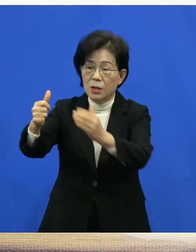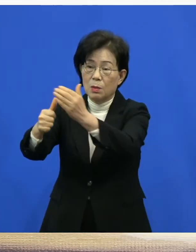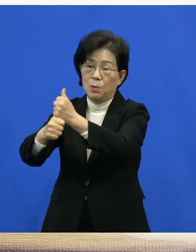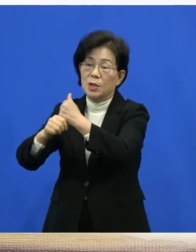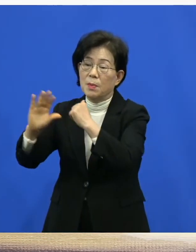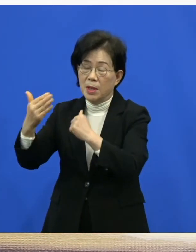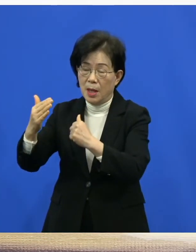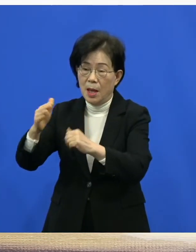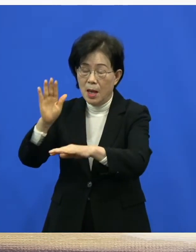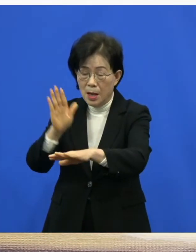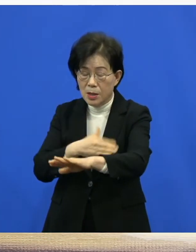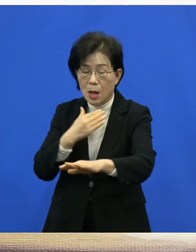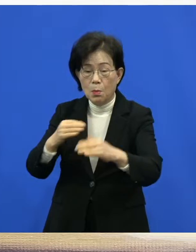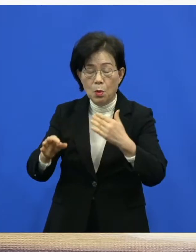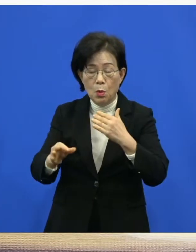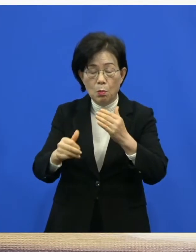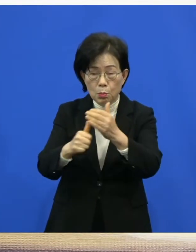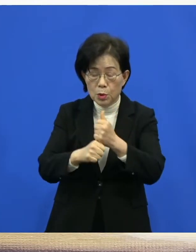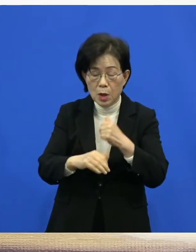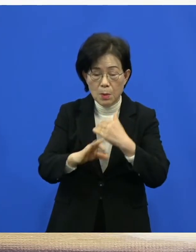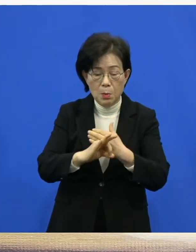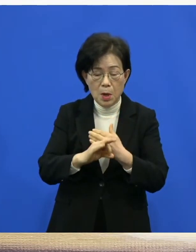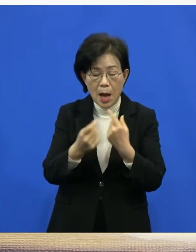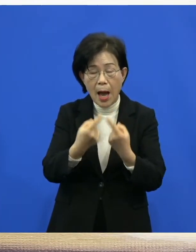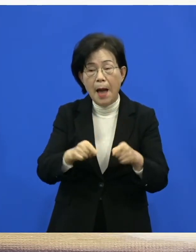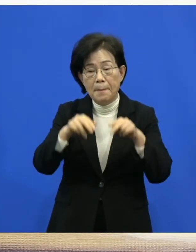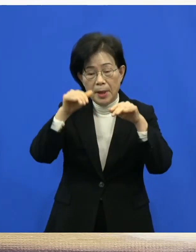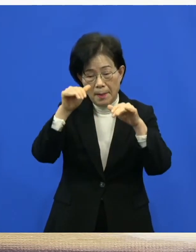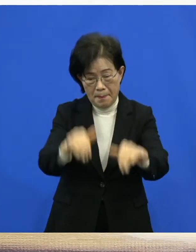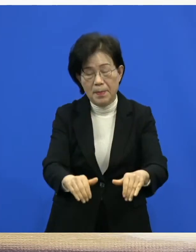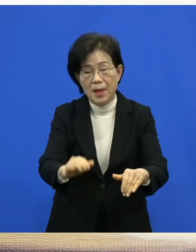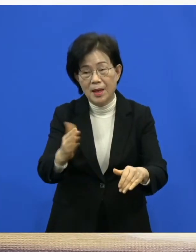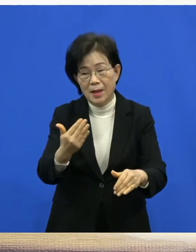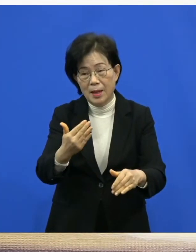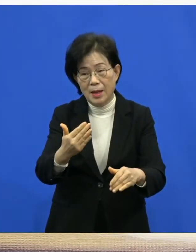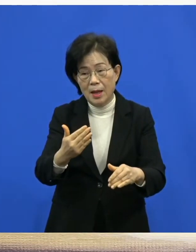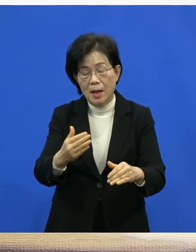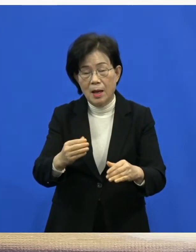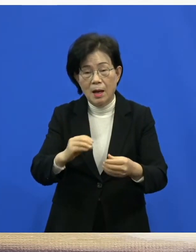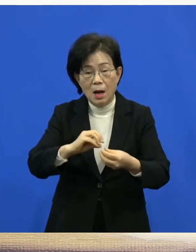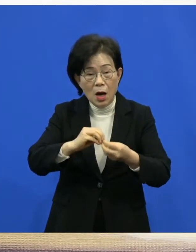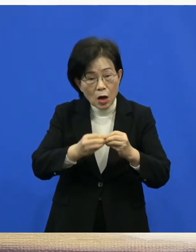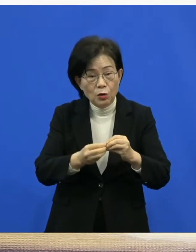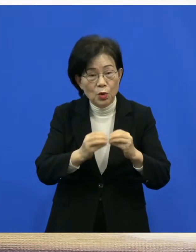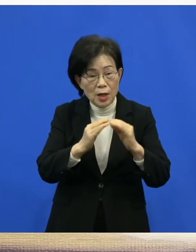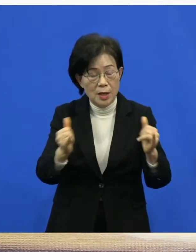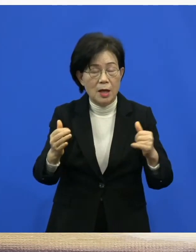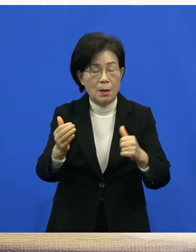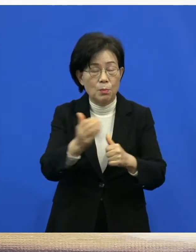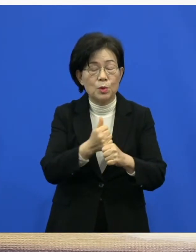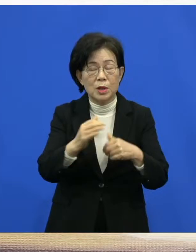잘못 붙들면 같이 떨어져요. 엉뚱한 사람 붙잡아서 같이 죽이면 안 돼.